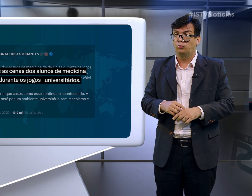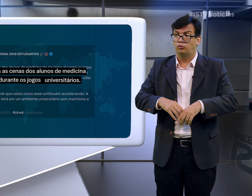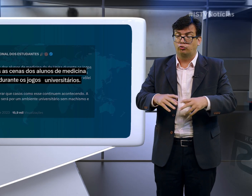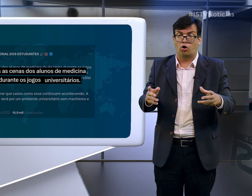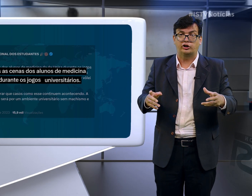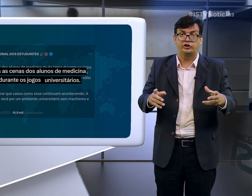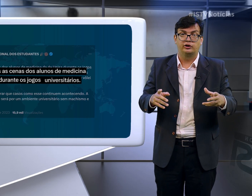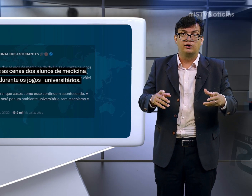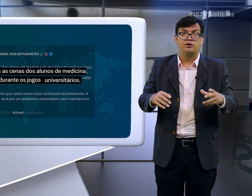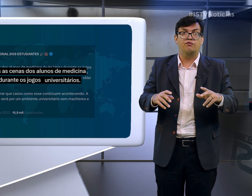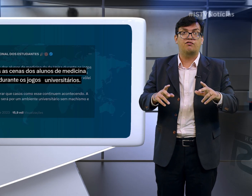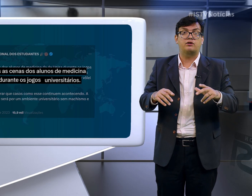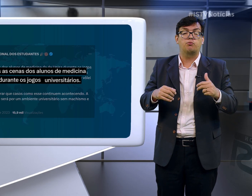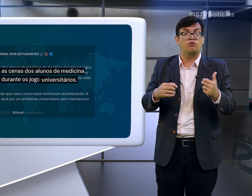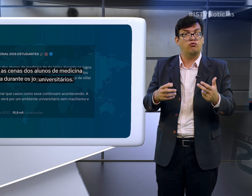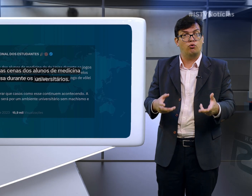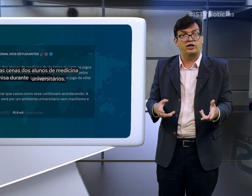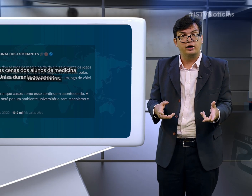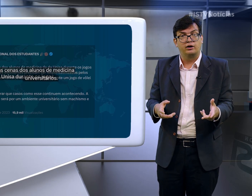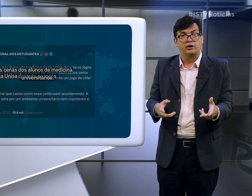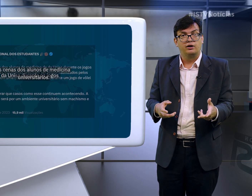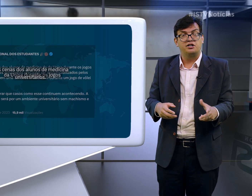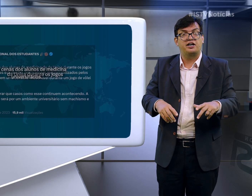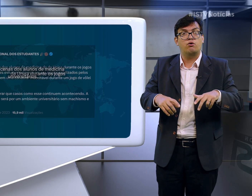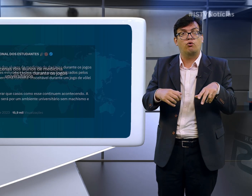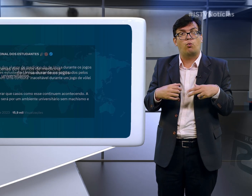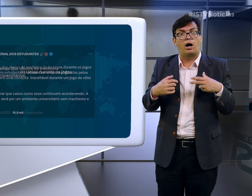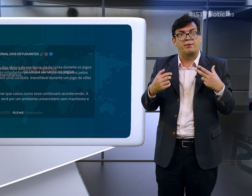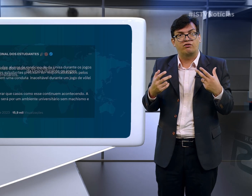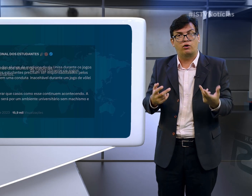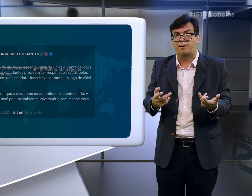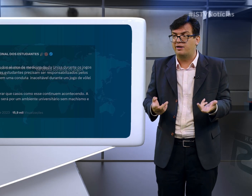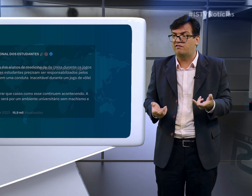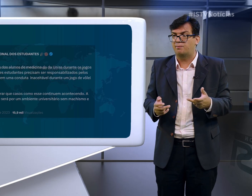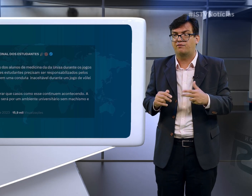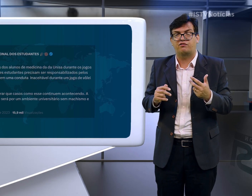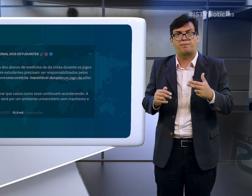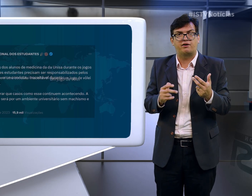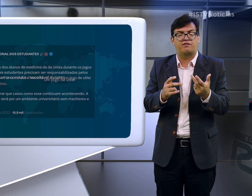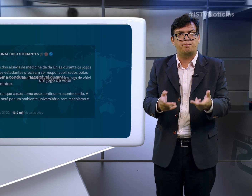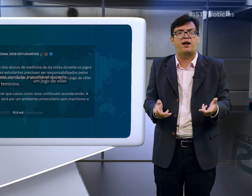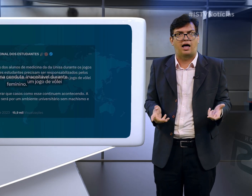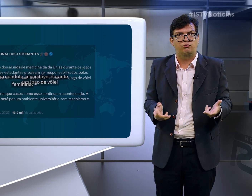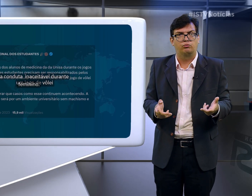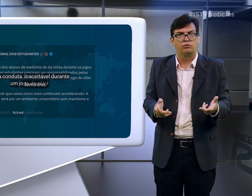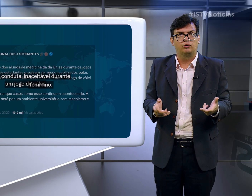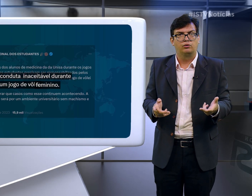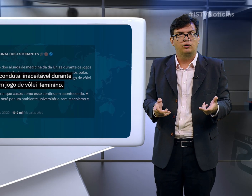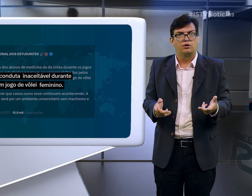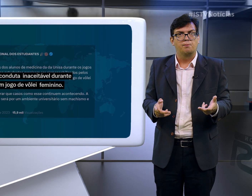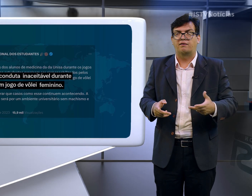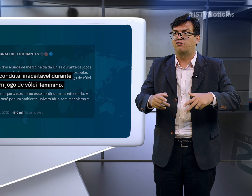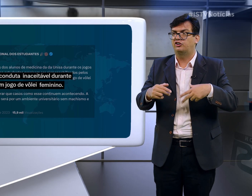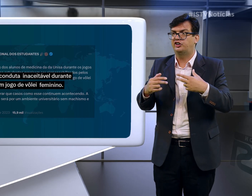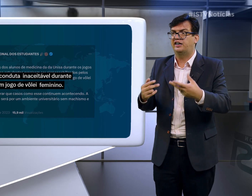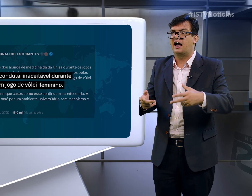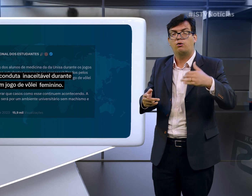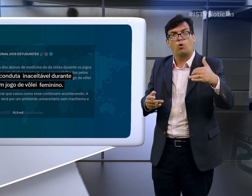do trote. E você tem a opção de escolher. Ninguém colocou arma na sua cabeça para você aparecer pelado. Para você chegar e